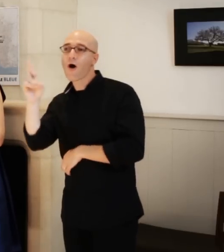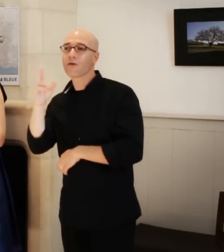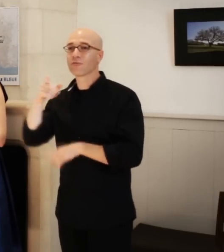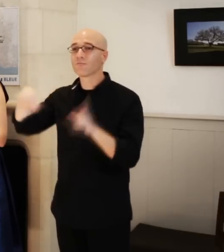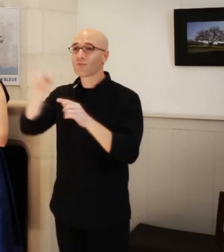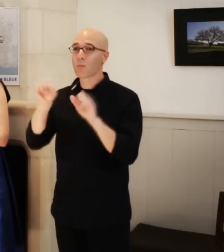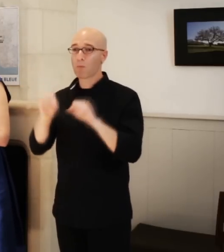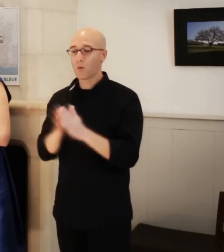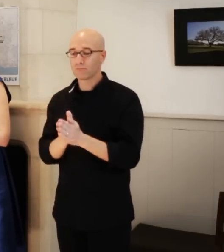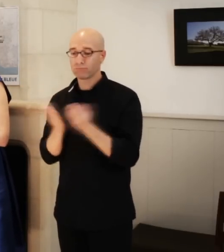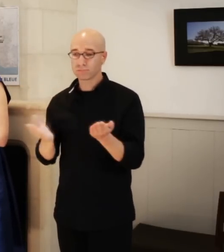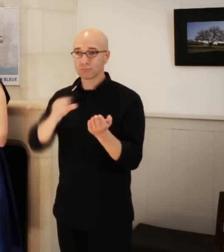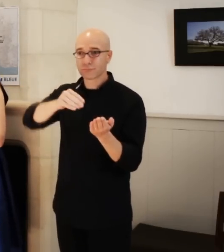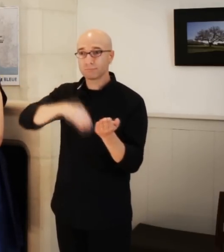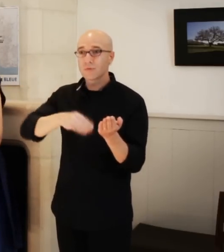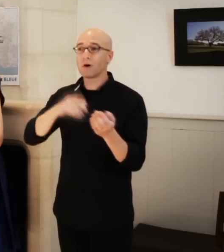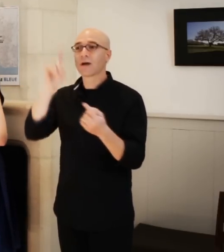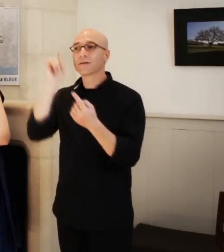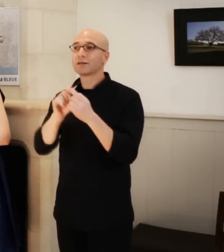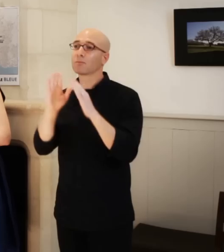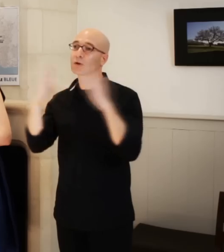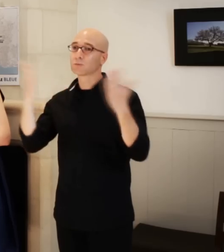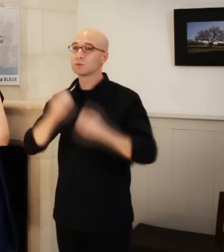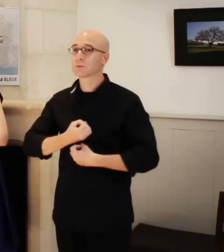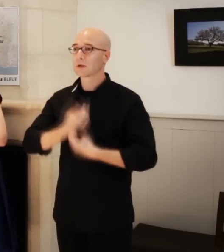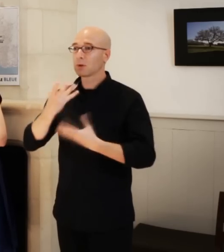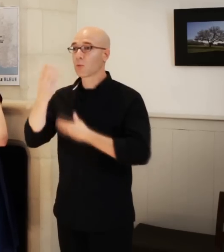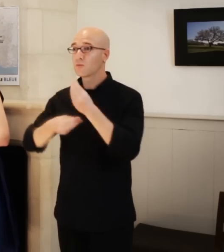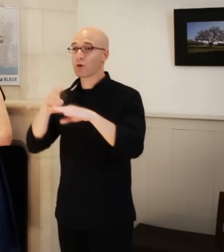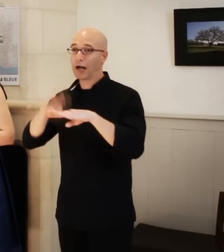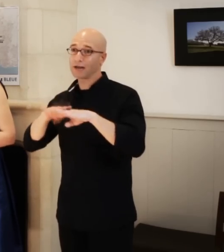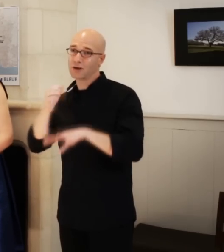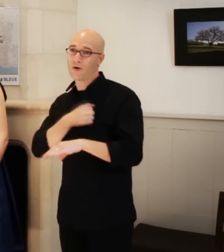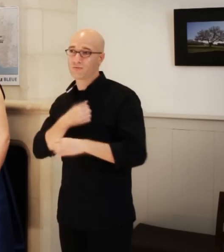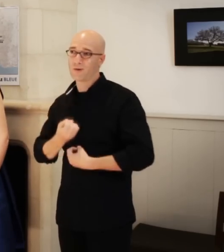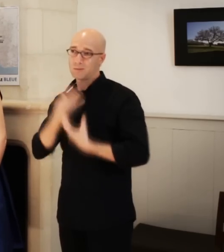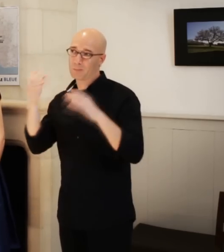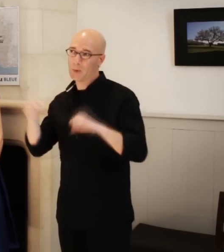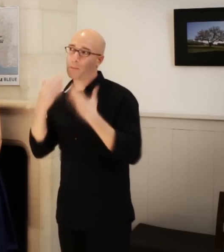sur une anecdote du quartier Rochefort. Voilà. Merci beaucoup d'être là. Merci.